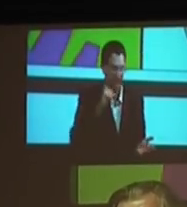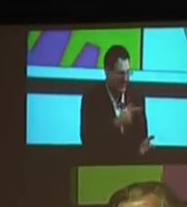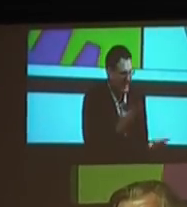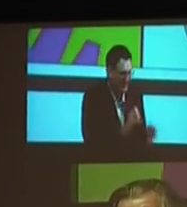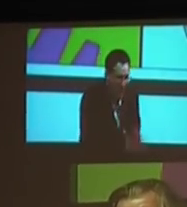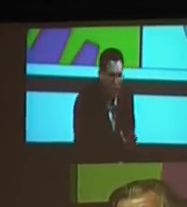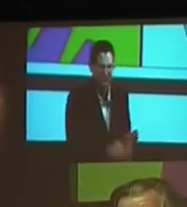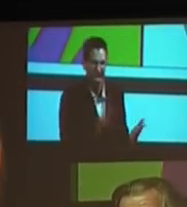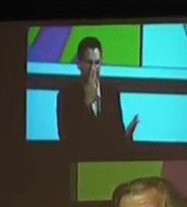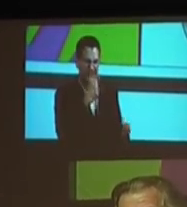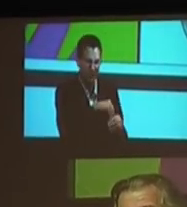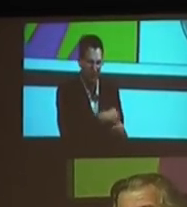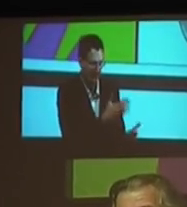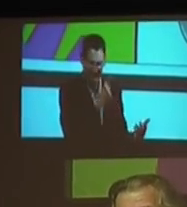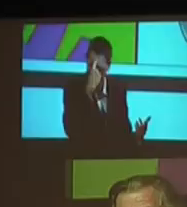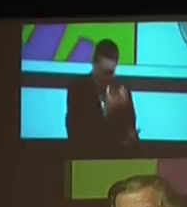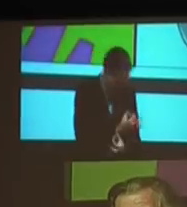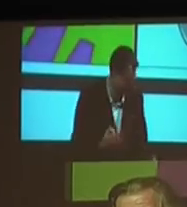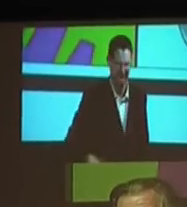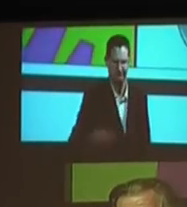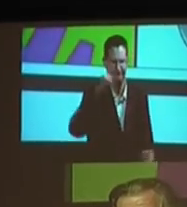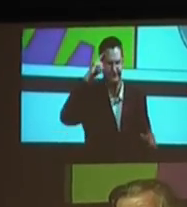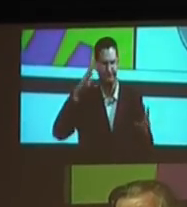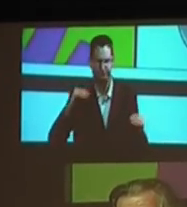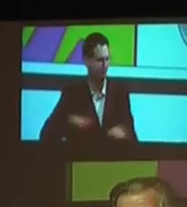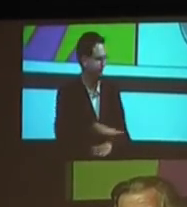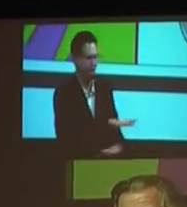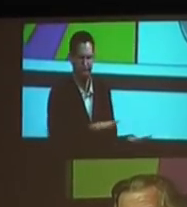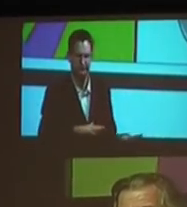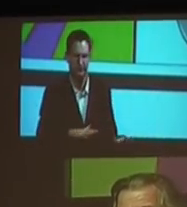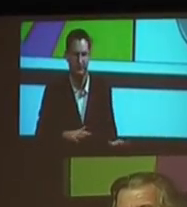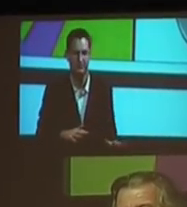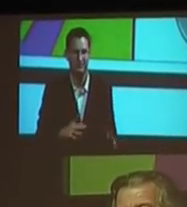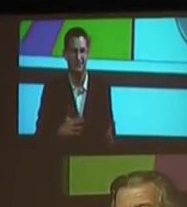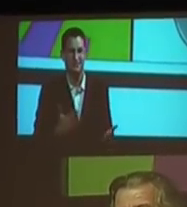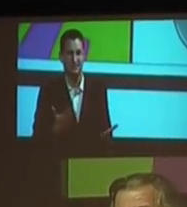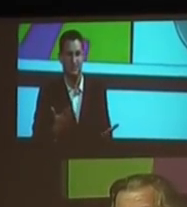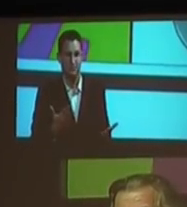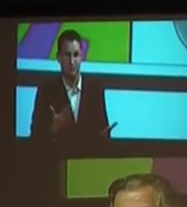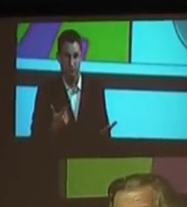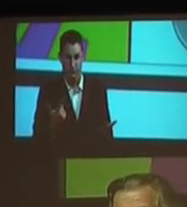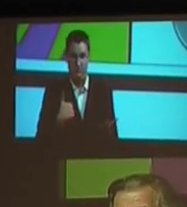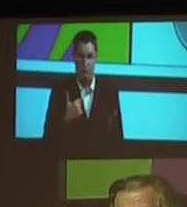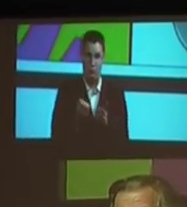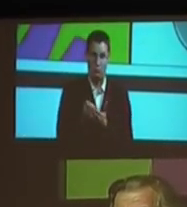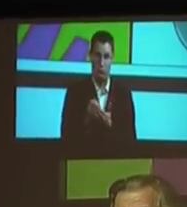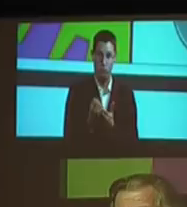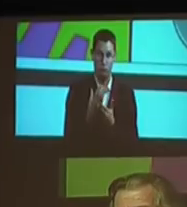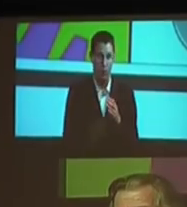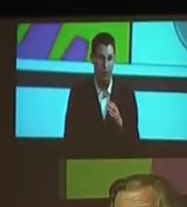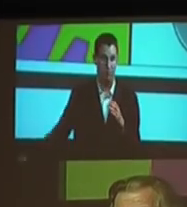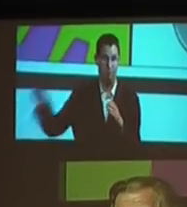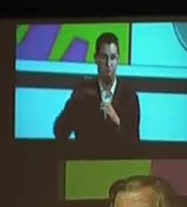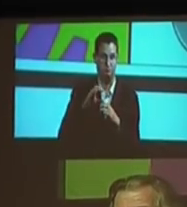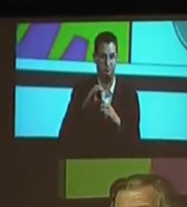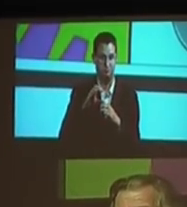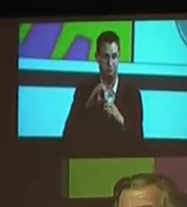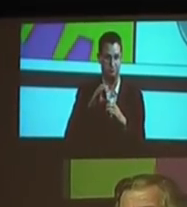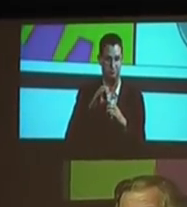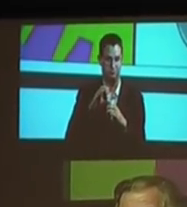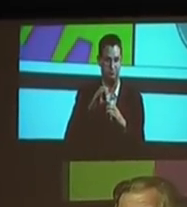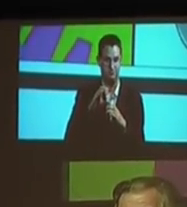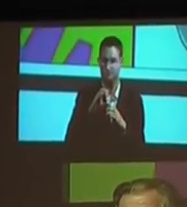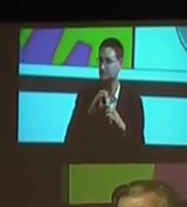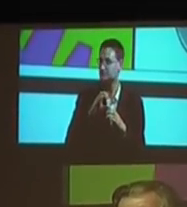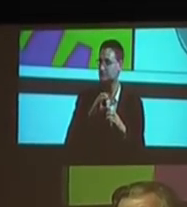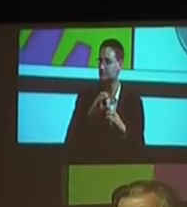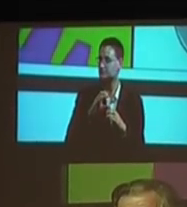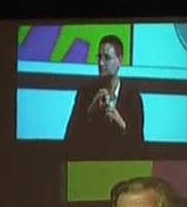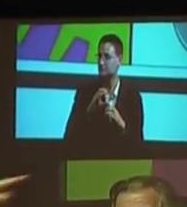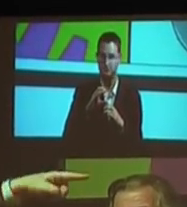denke